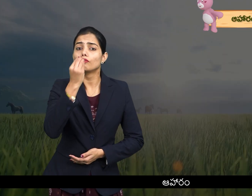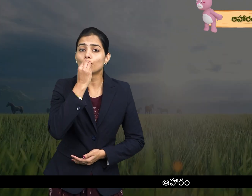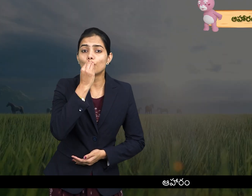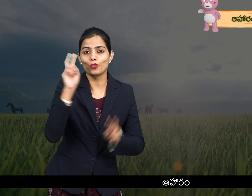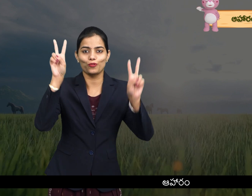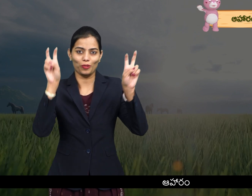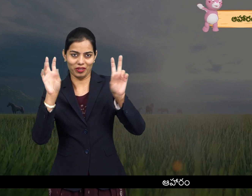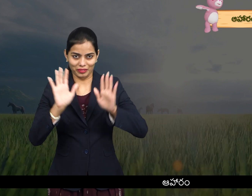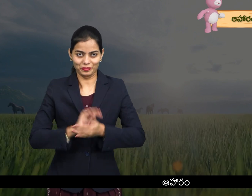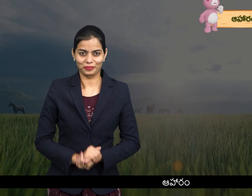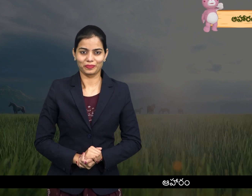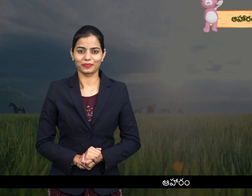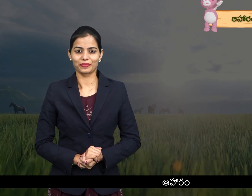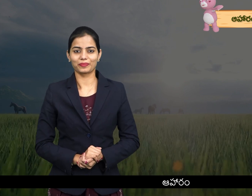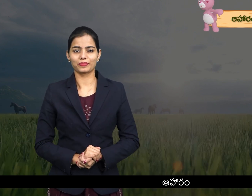ఆహారం.